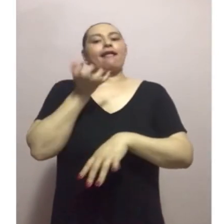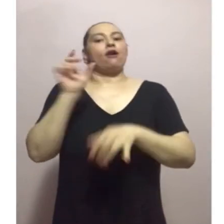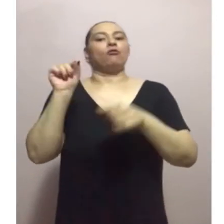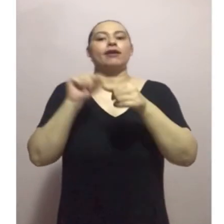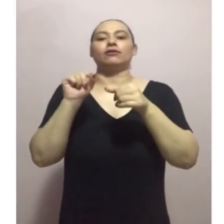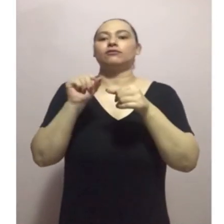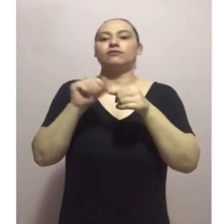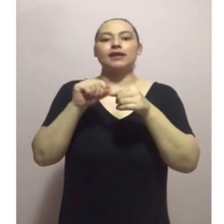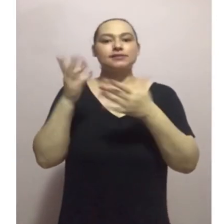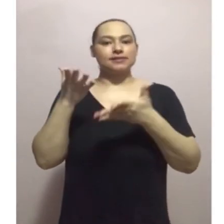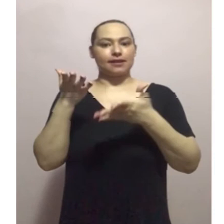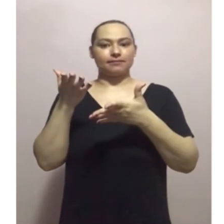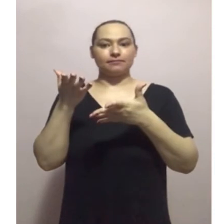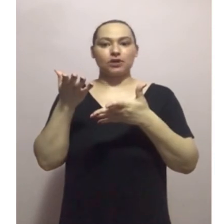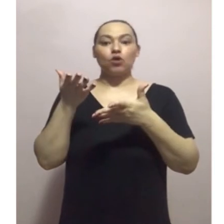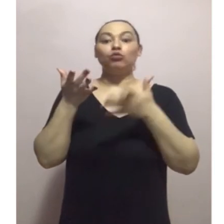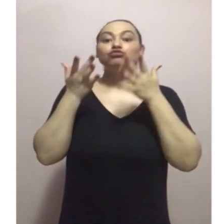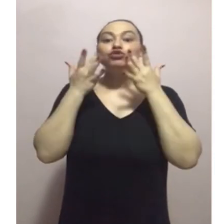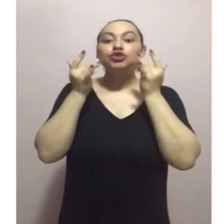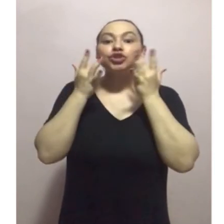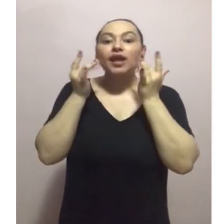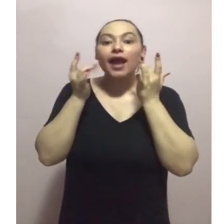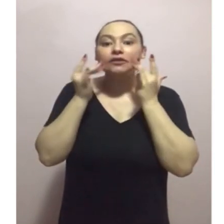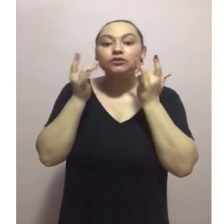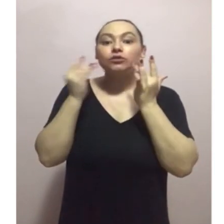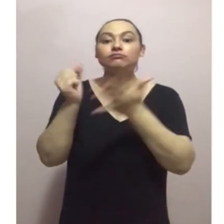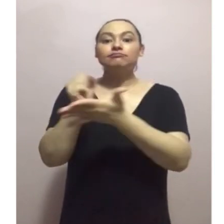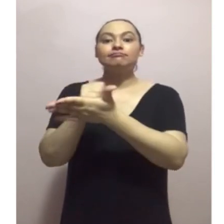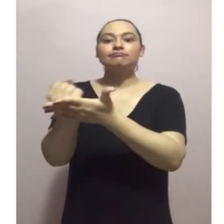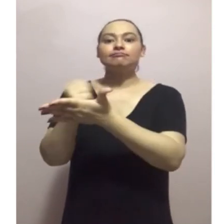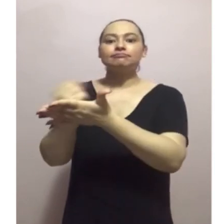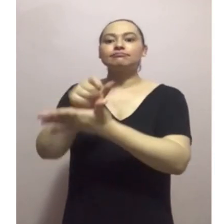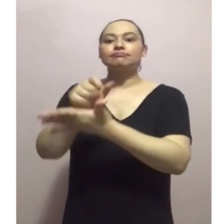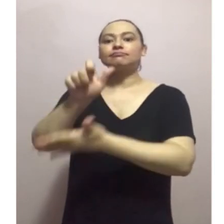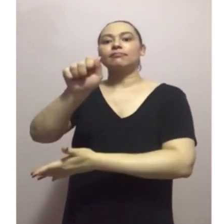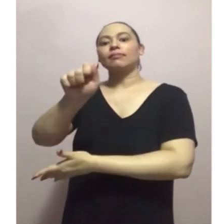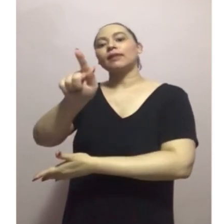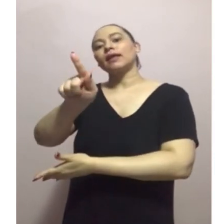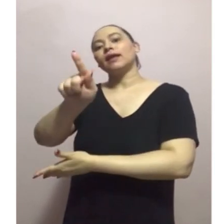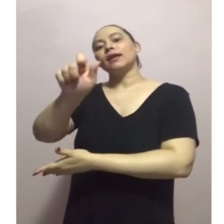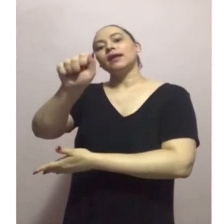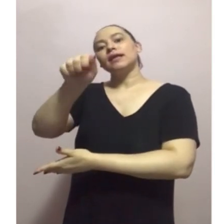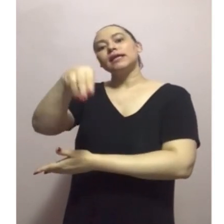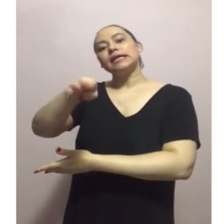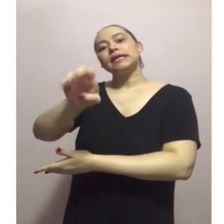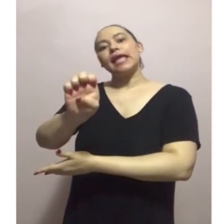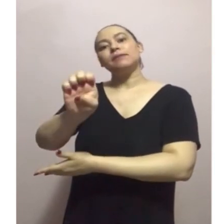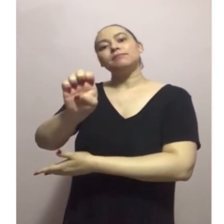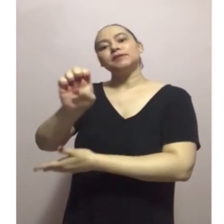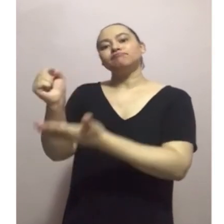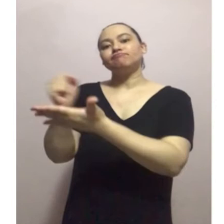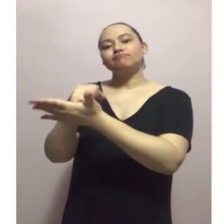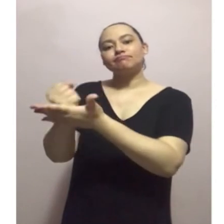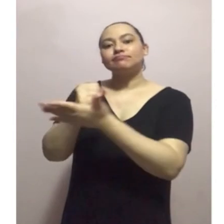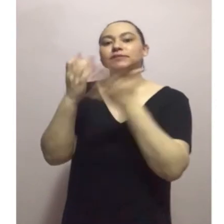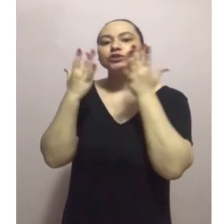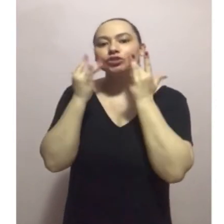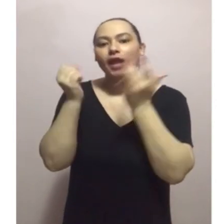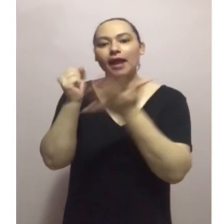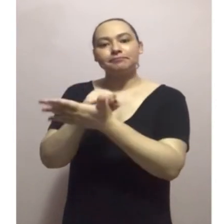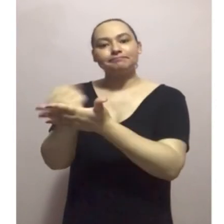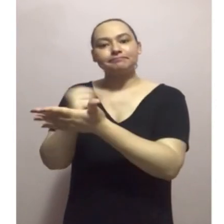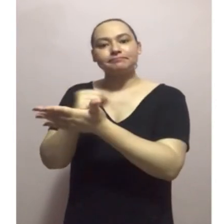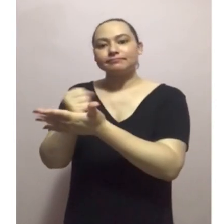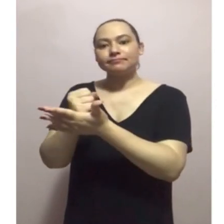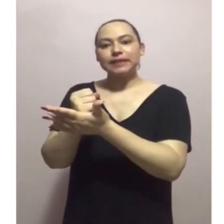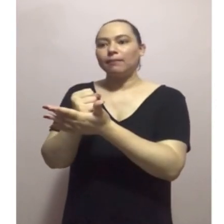Obsessão e fala, eu quero fazer um teatro game. Começo a participar das reuniões de Yara e falo assim, meu Deus, o que